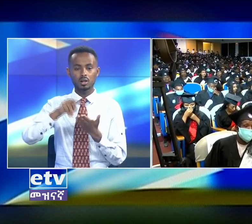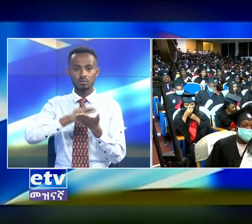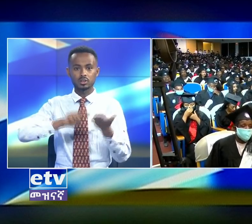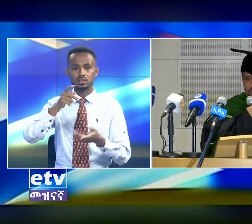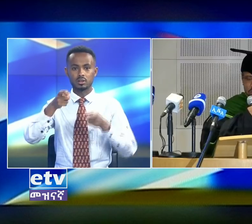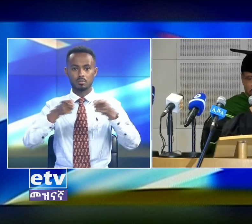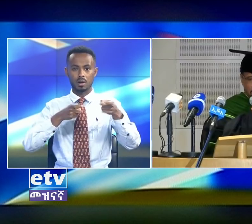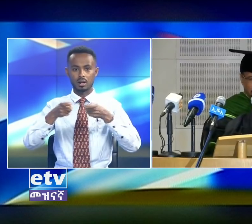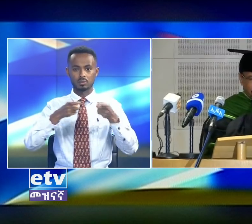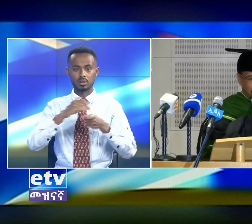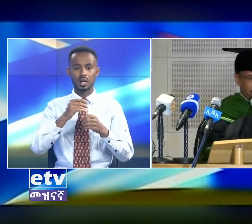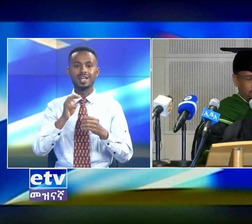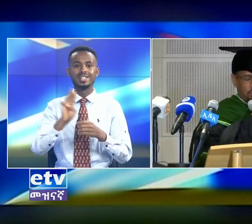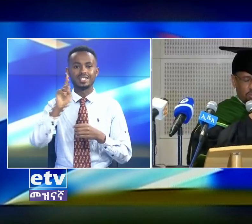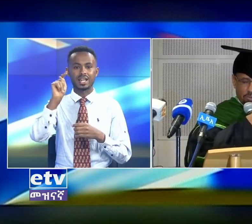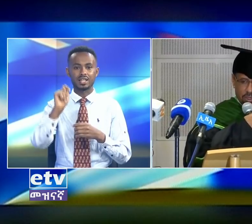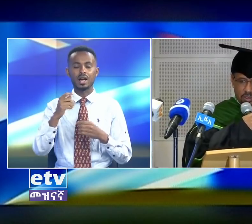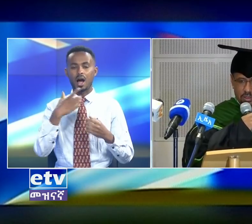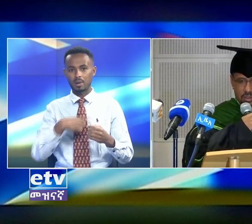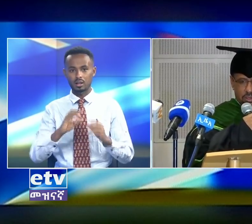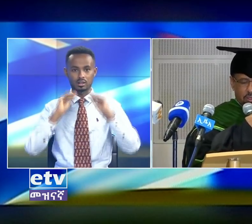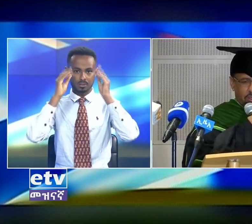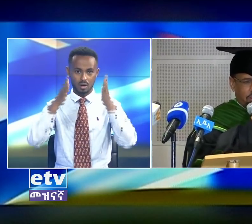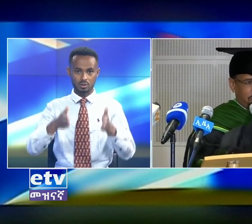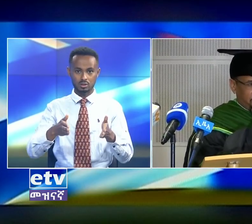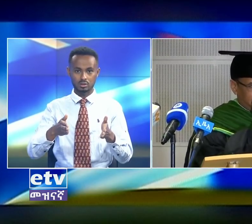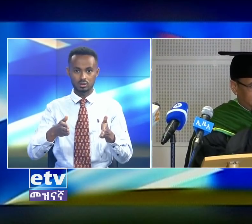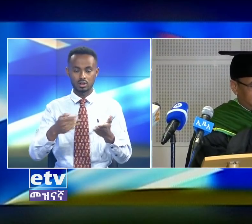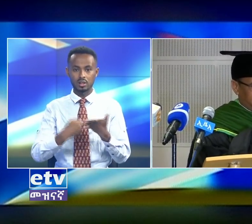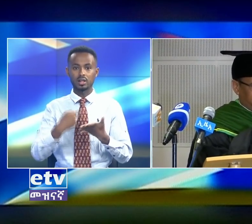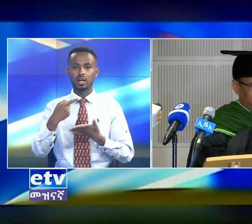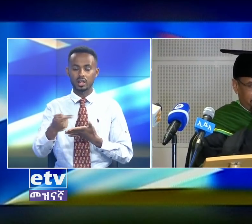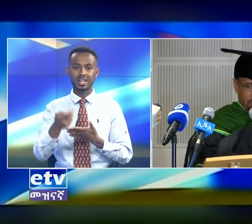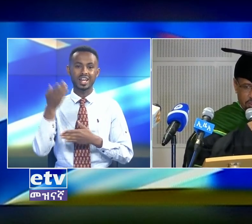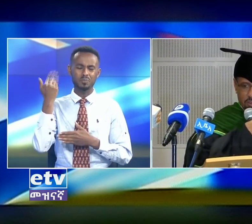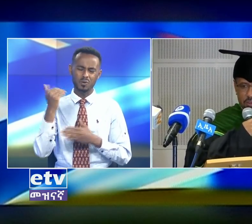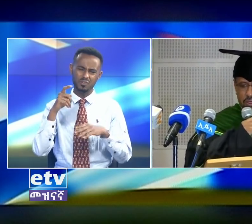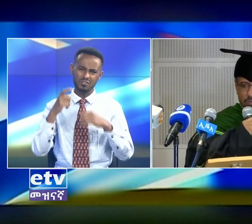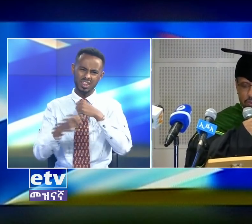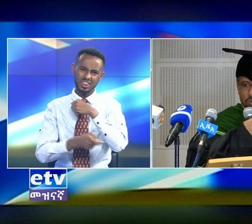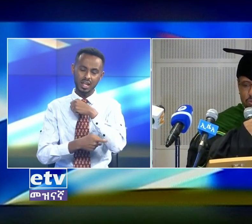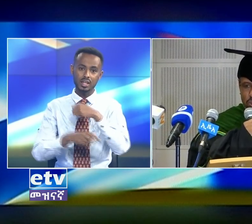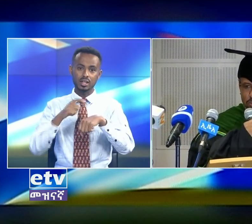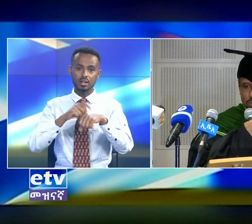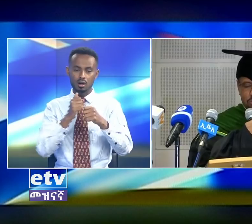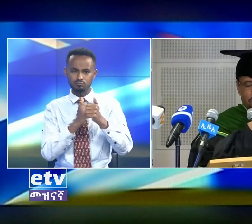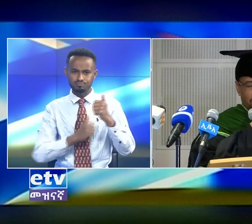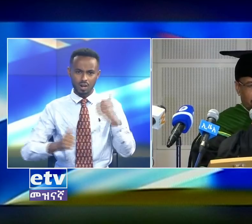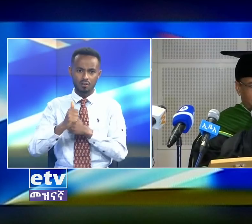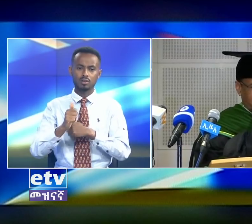ማኔጅመንት እና ሴኔት አባላት እንዲሁም መምህራን ይህን የነበረውን ፈታኝ ጊዜ አልፋችሁ